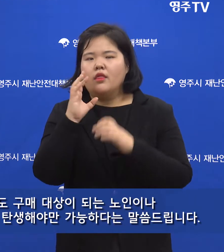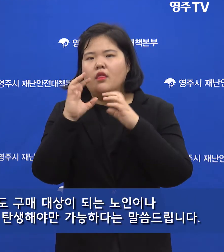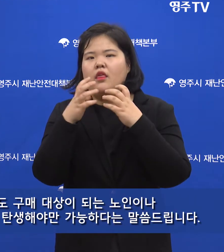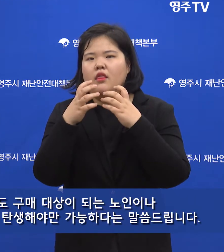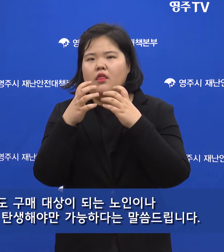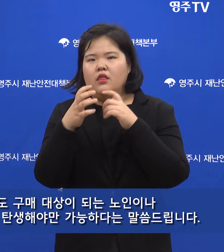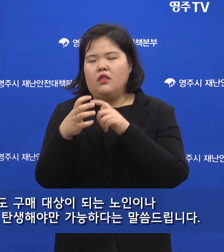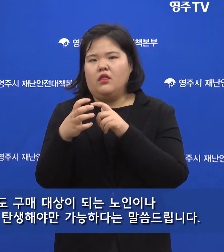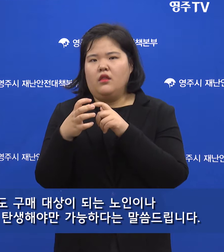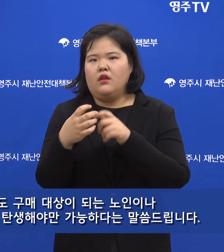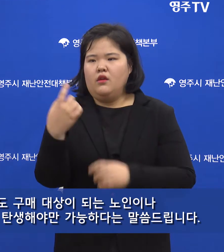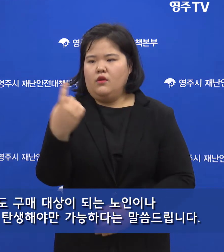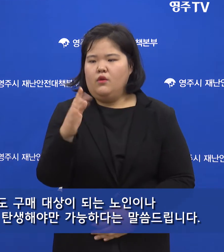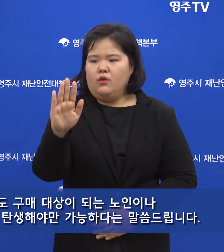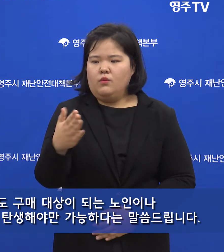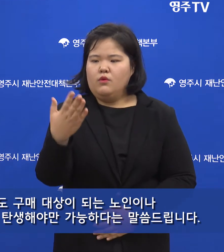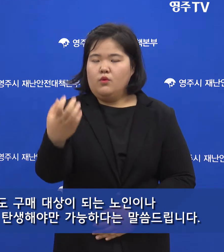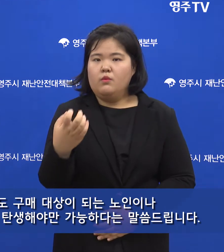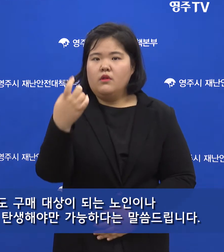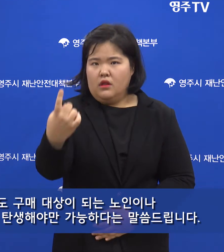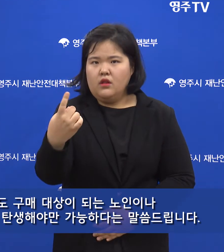생년이 아니더라도